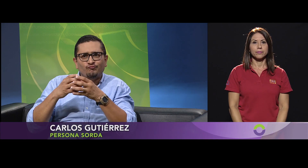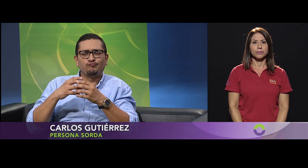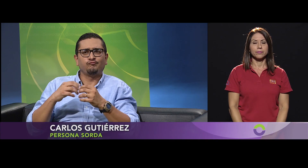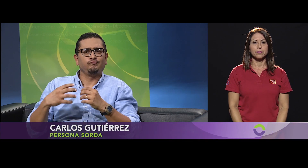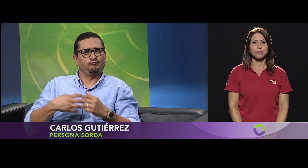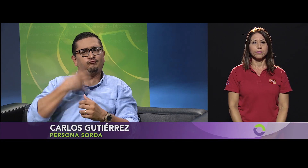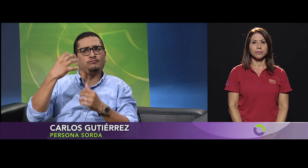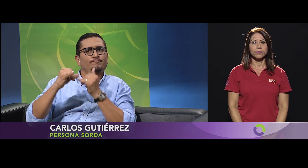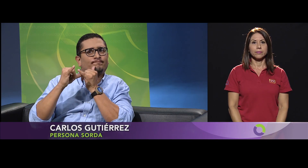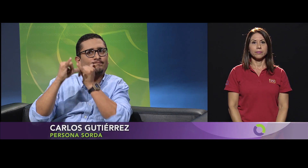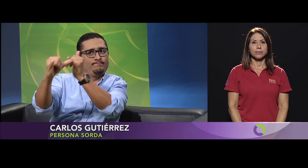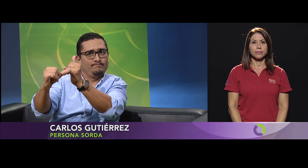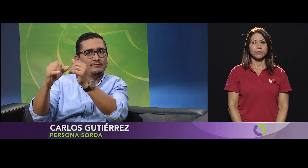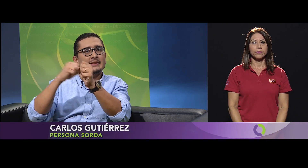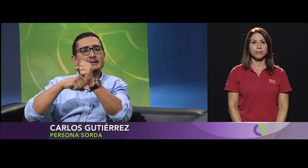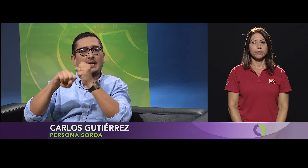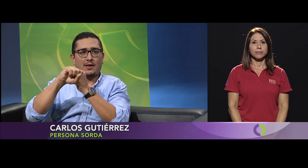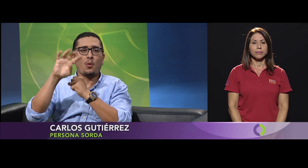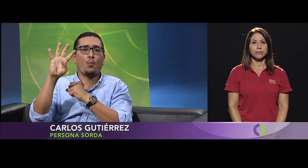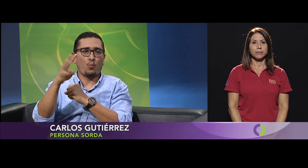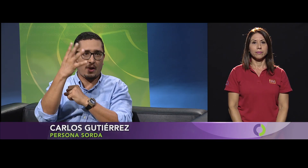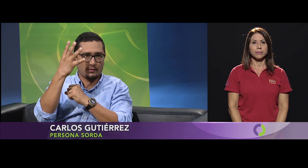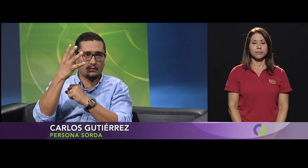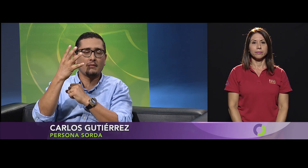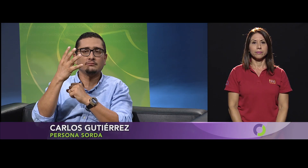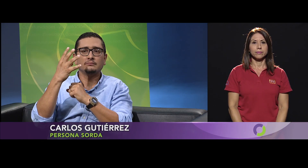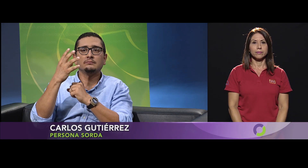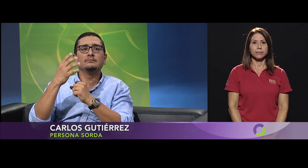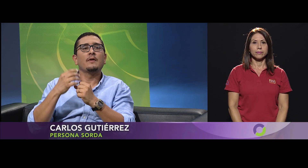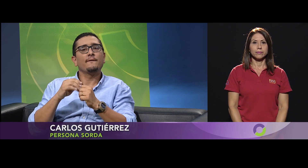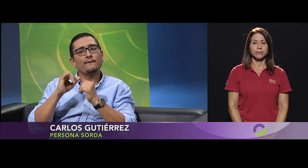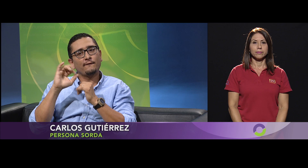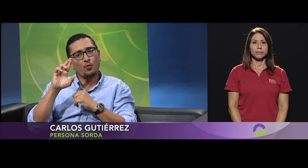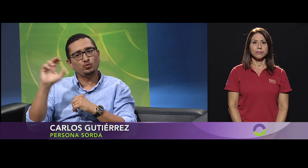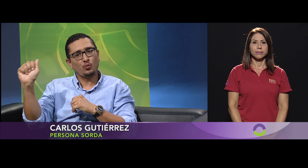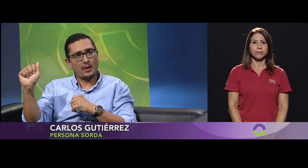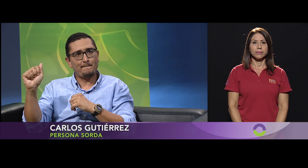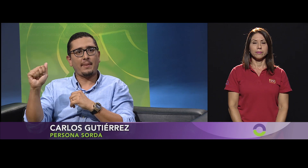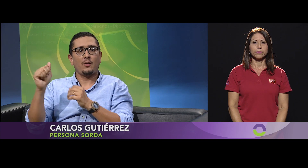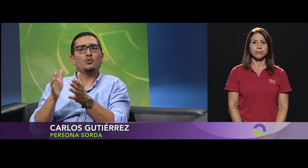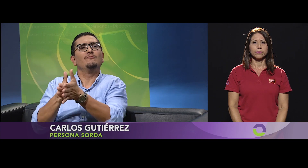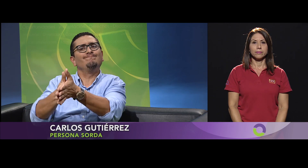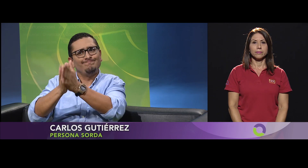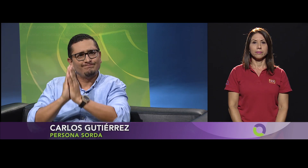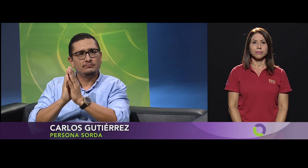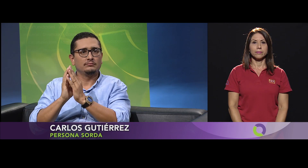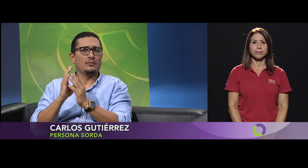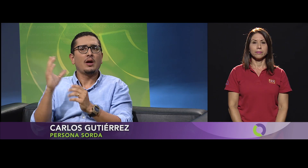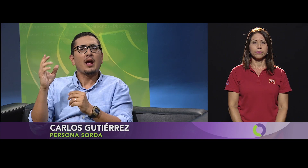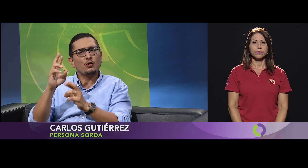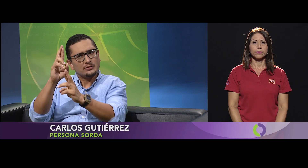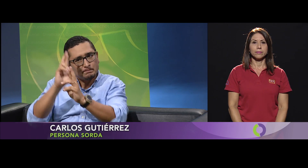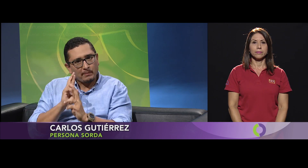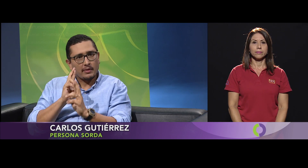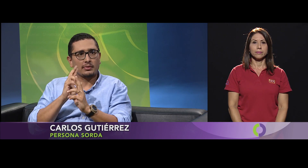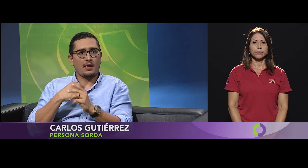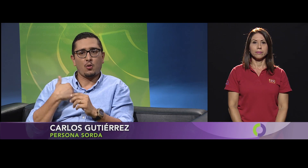Bueno, nosotros nos unimos para este recurso de amparo ante la Sala Cuarta